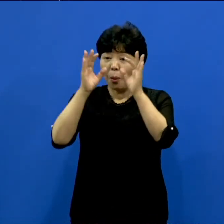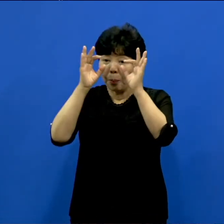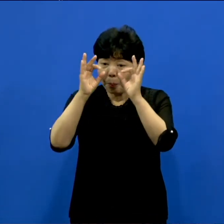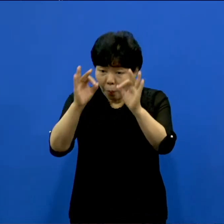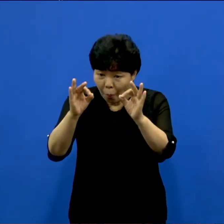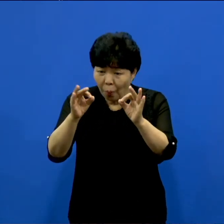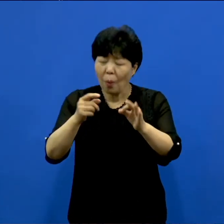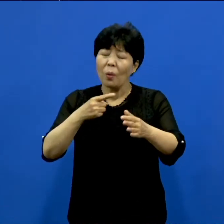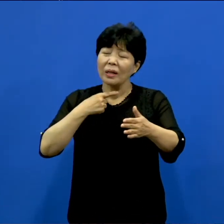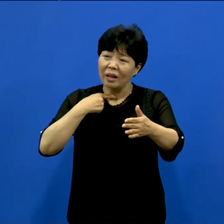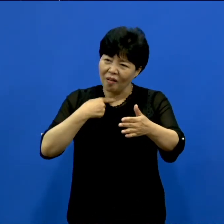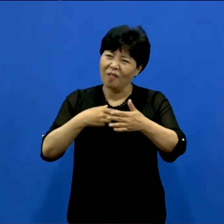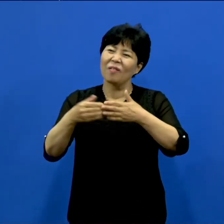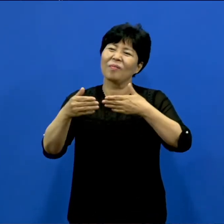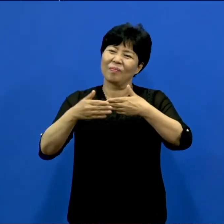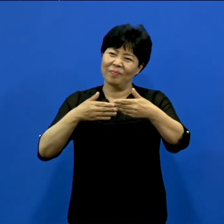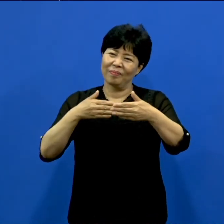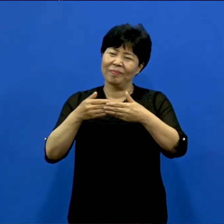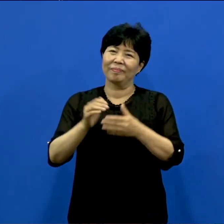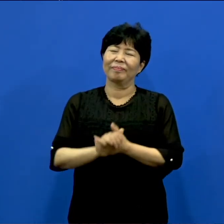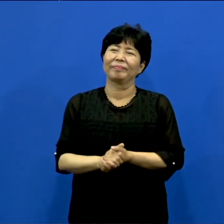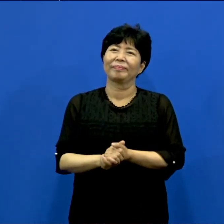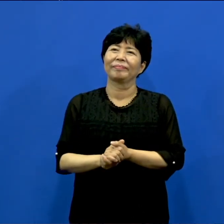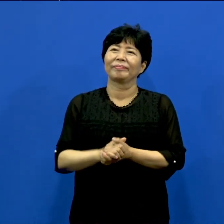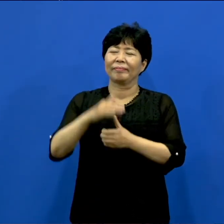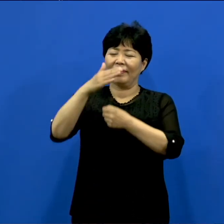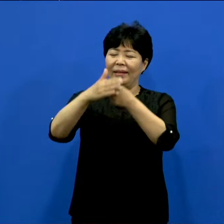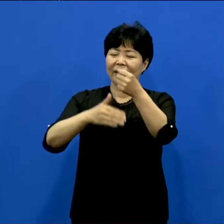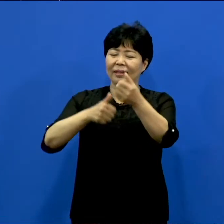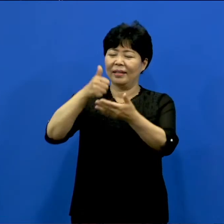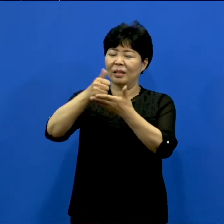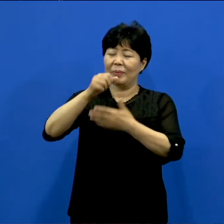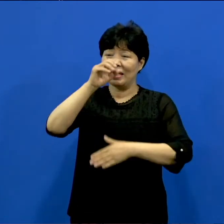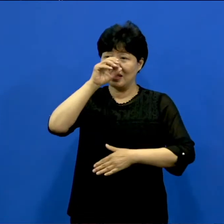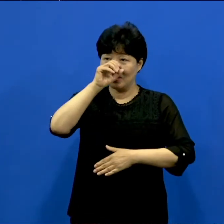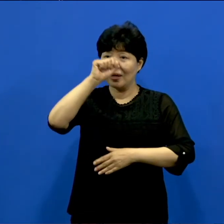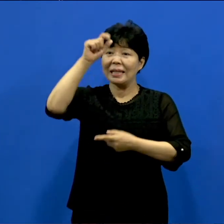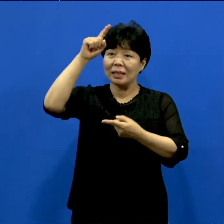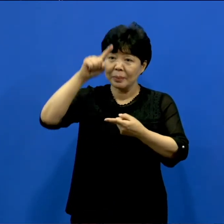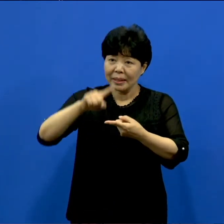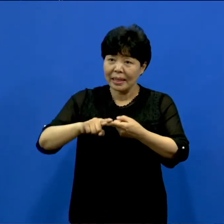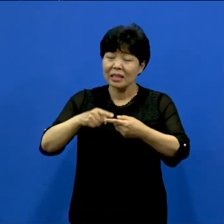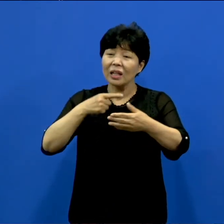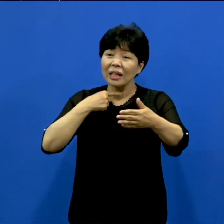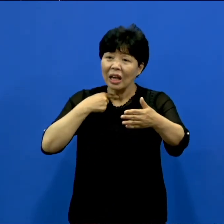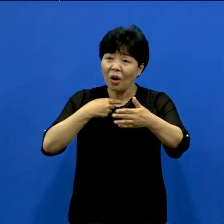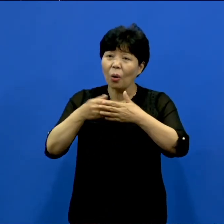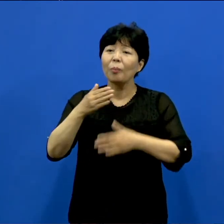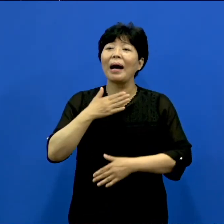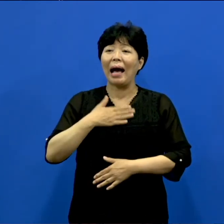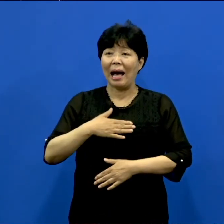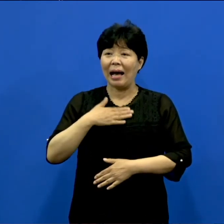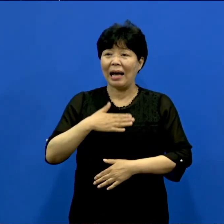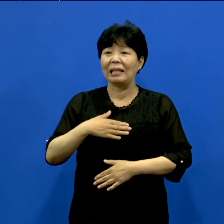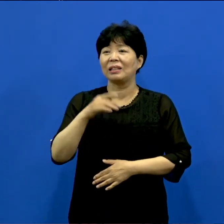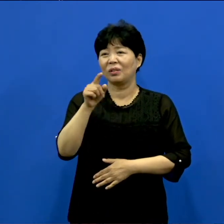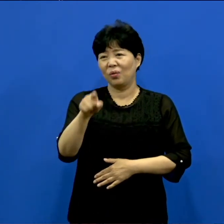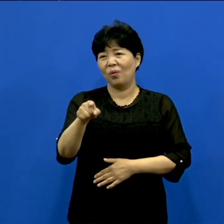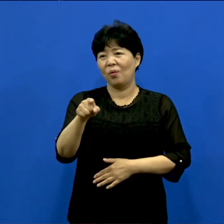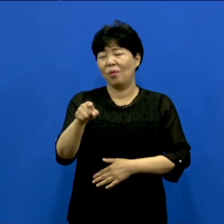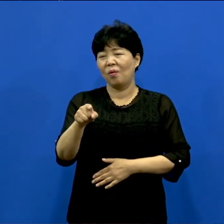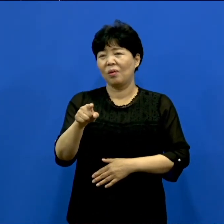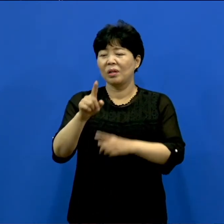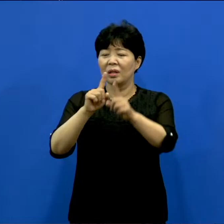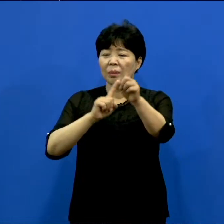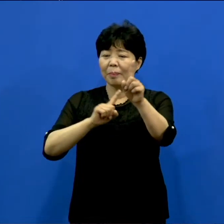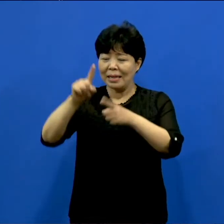영적 경험을, 이 하나님의 선하심을 맛보아하는 것은 결국은 어떤 것을 통해서 일어나는 것입니까? 하나님의 말씀을